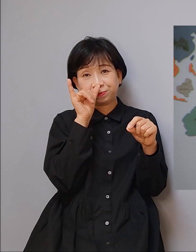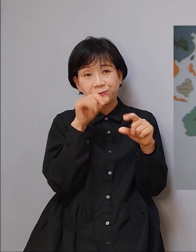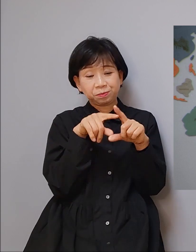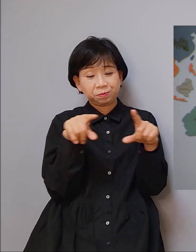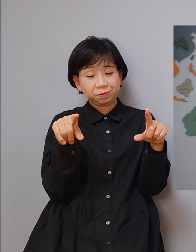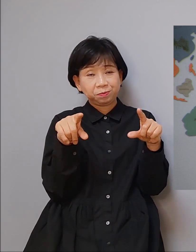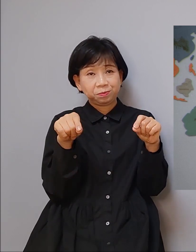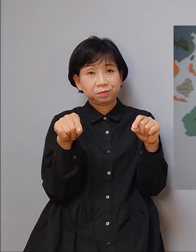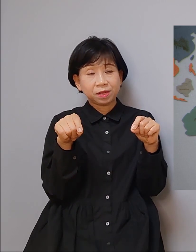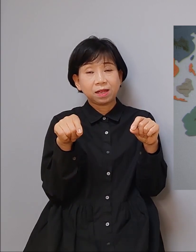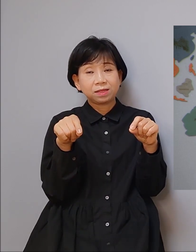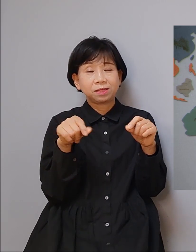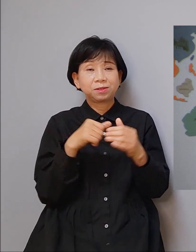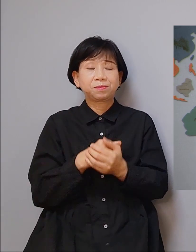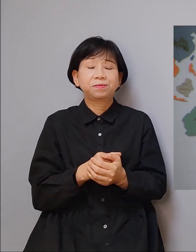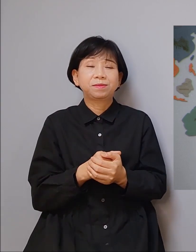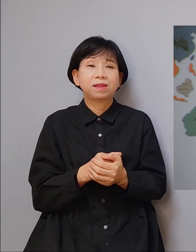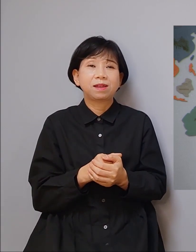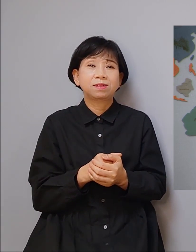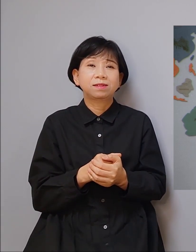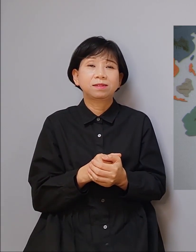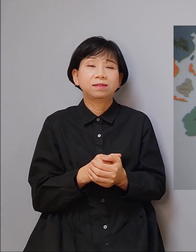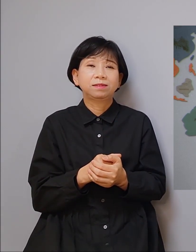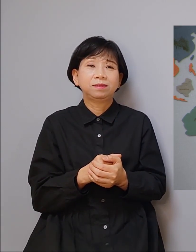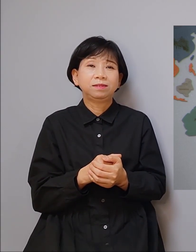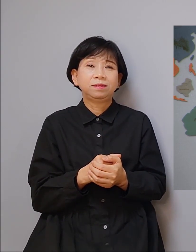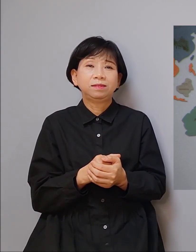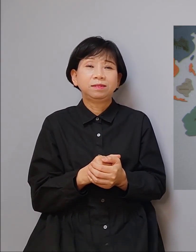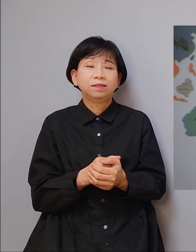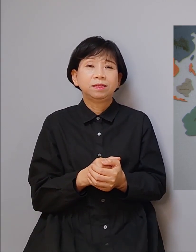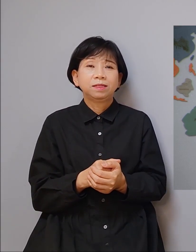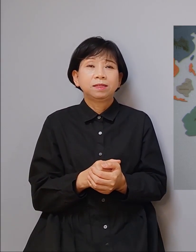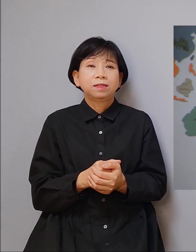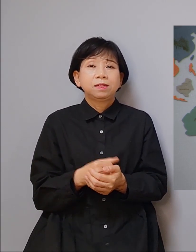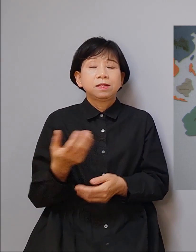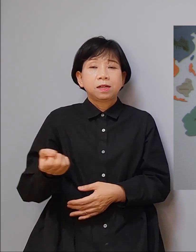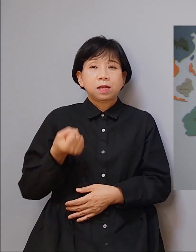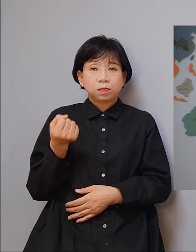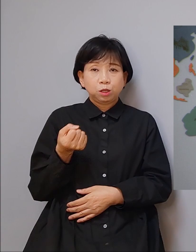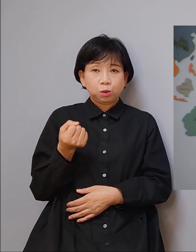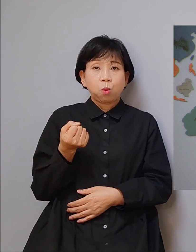현수막을 이렇게 작게 만드는 겁니다. 여러분들도 가지고 계시면서